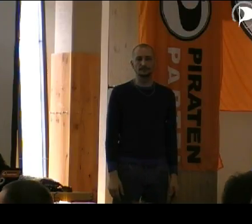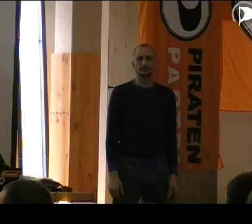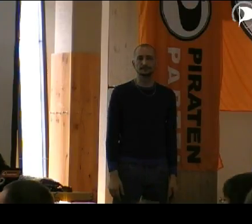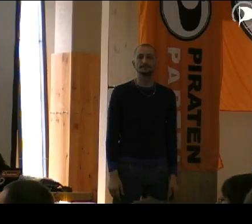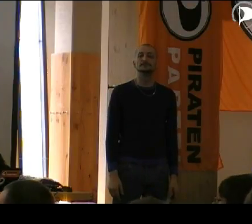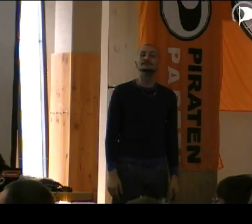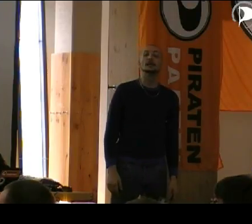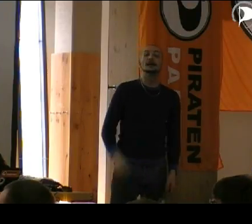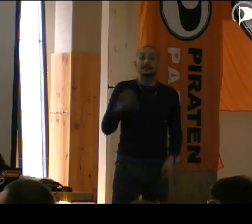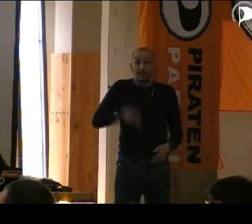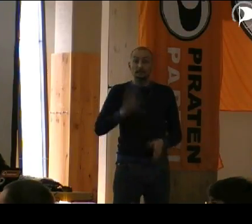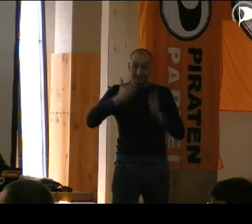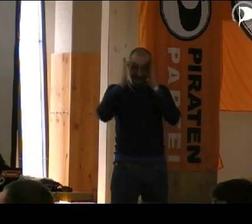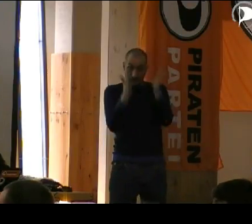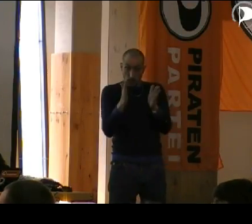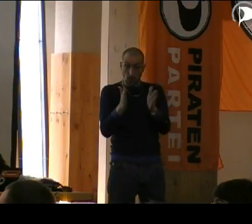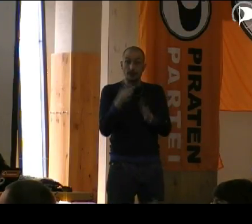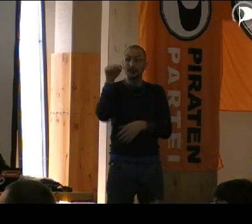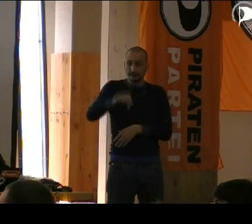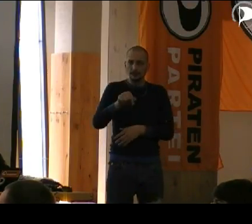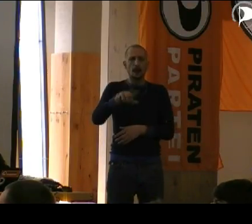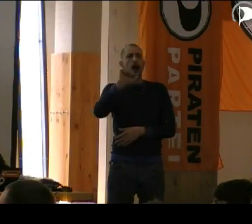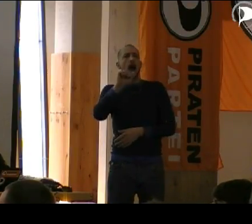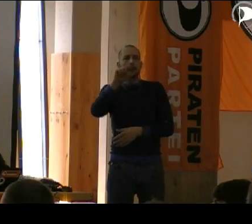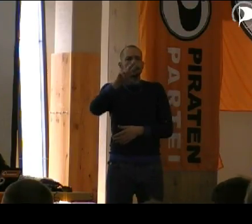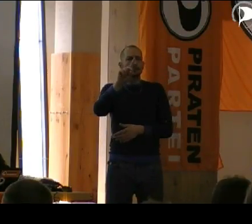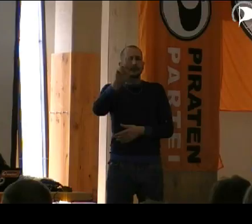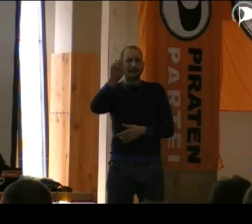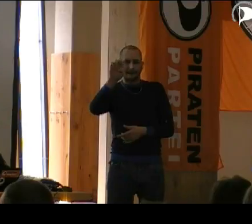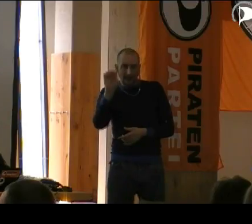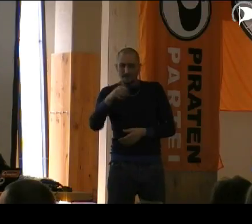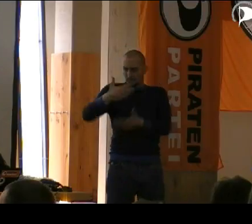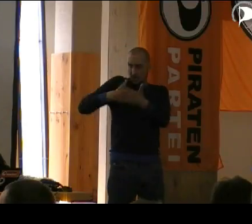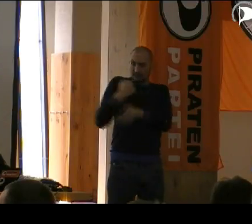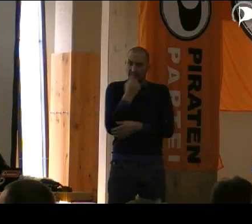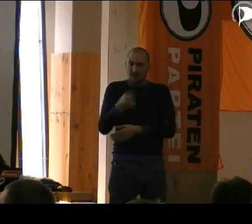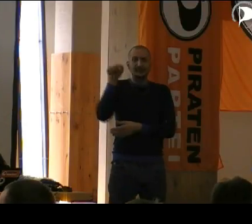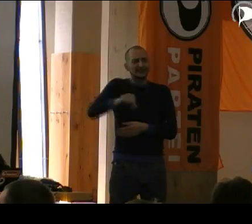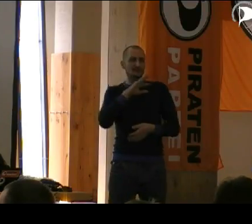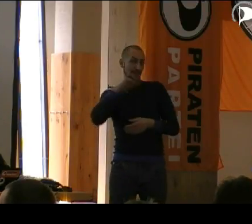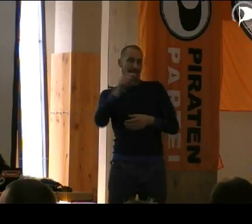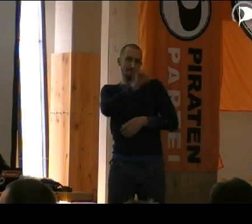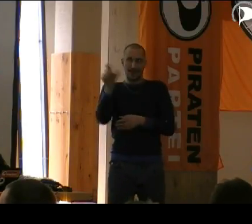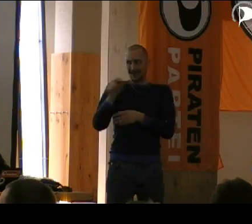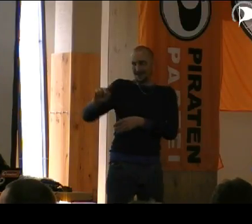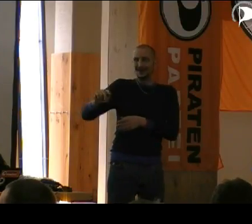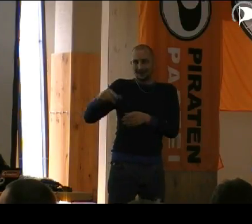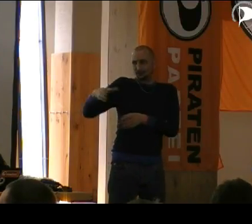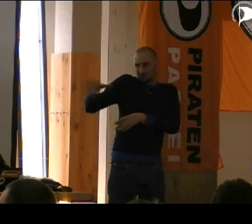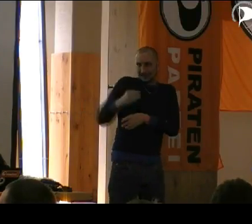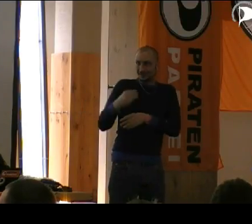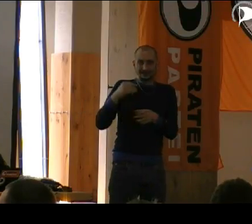dieses misst waren auch bei dem thema dass andré angesprochen hat entsprechend seien die themen gemeinsam an dabei haben wir uns vorher nicht